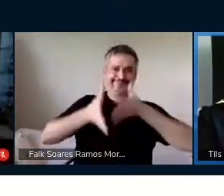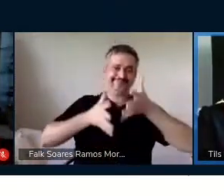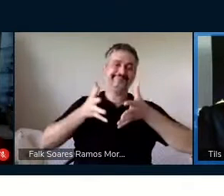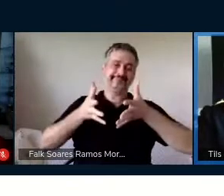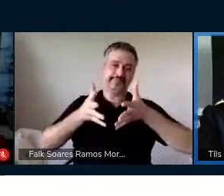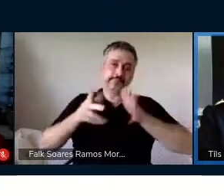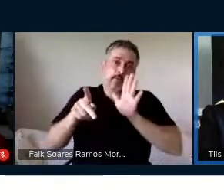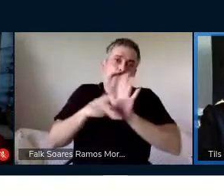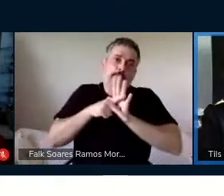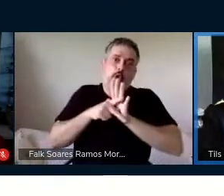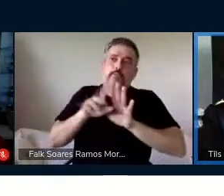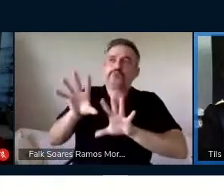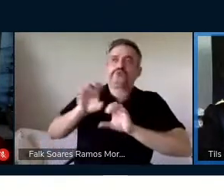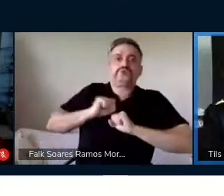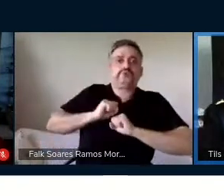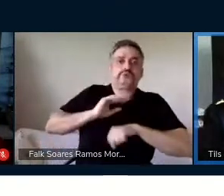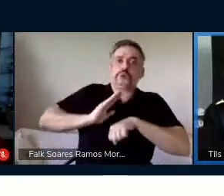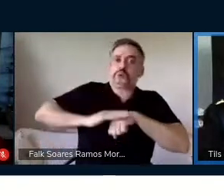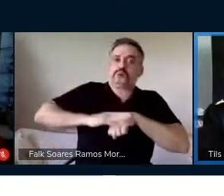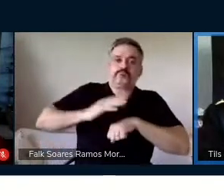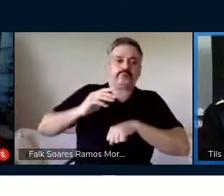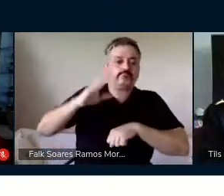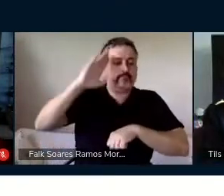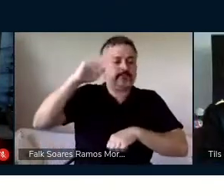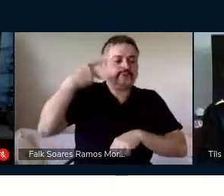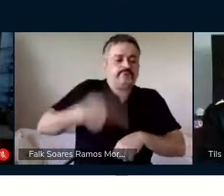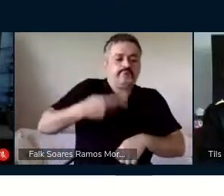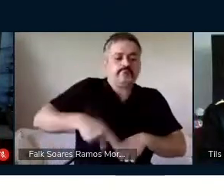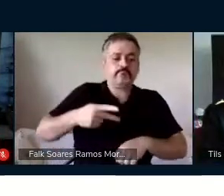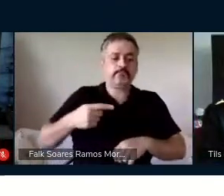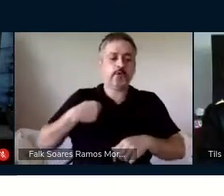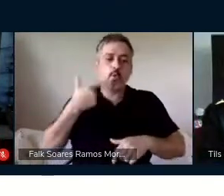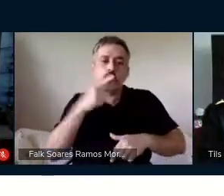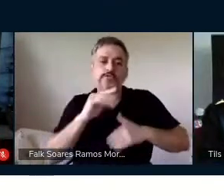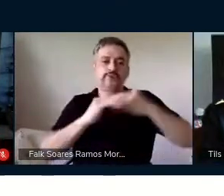L1, no caso, a LSB.